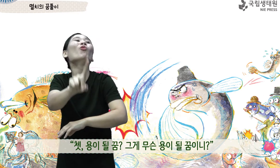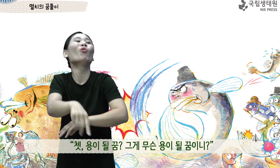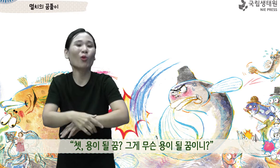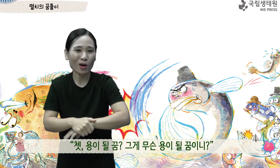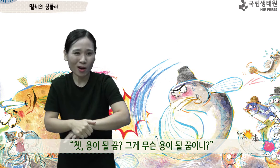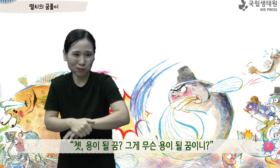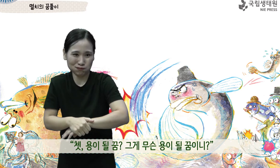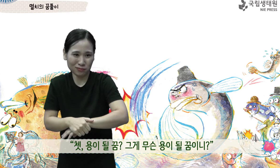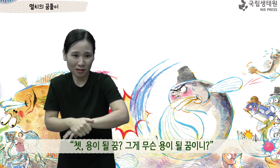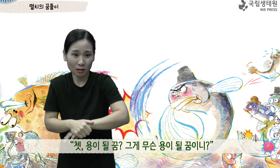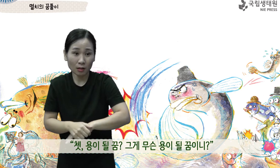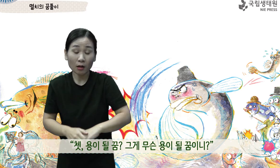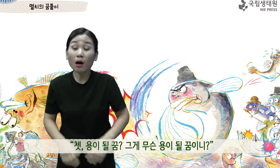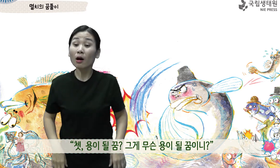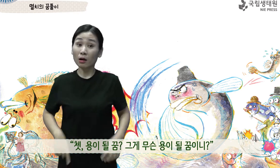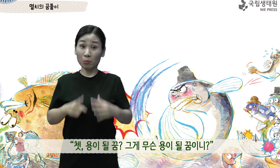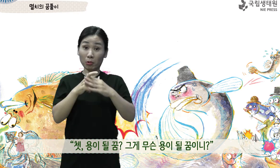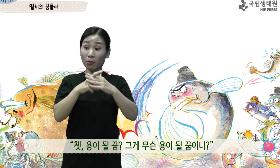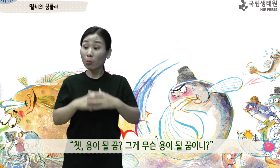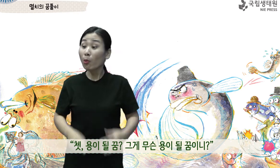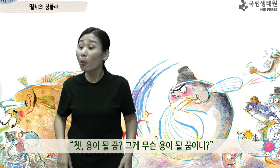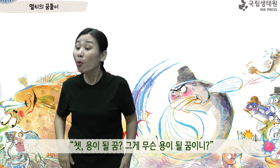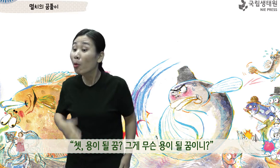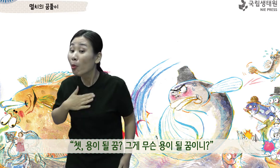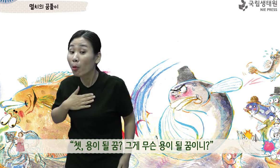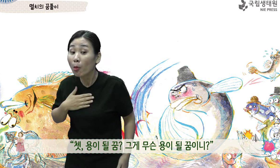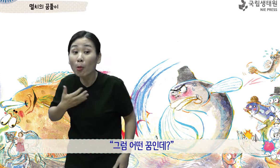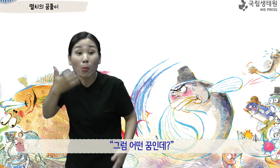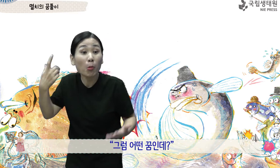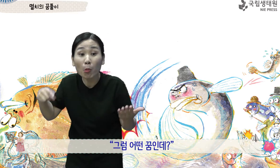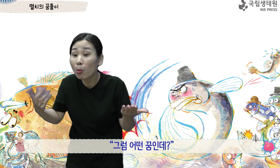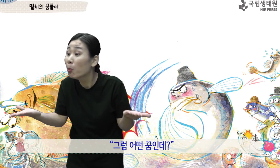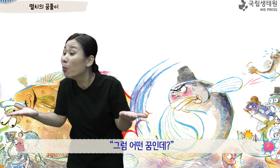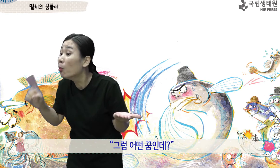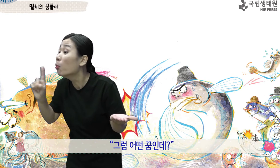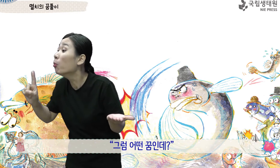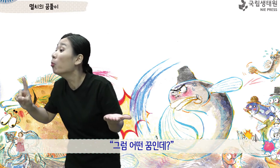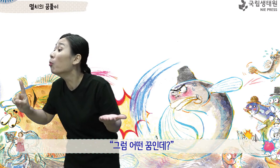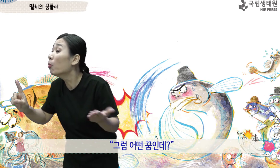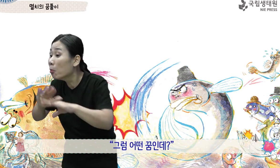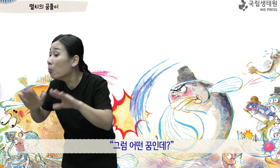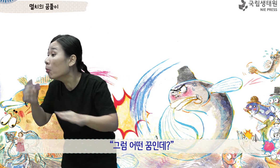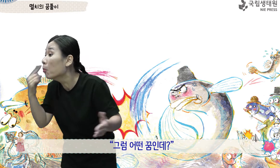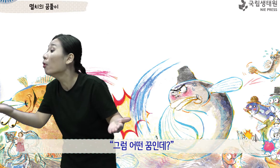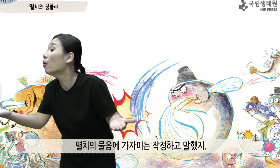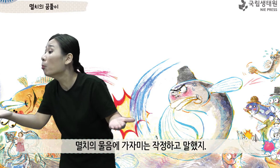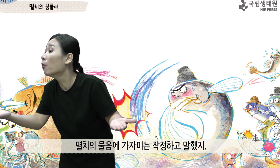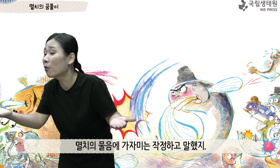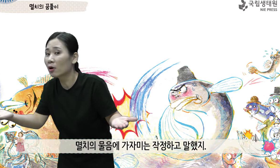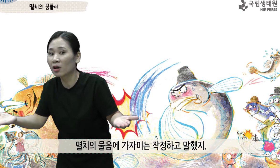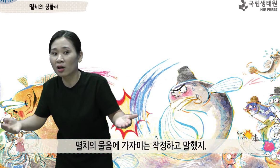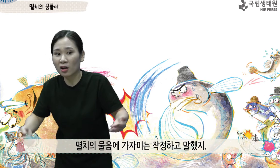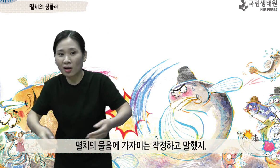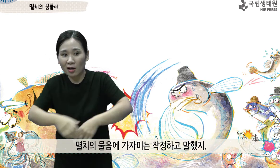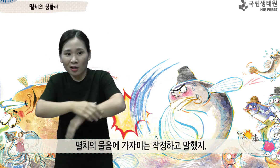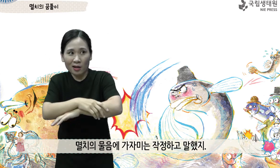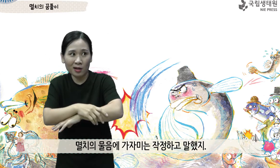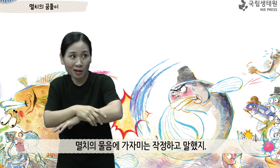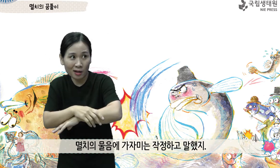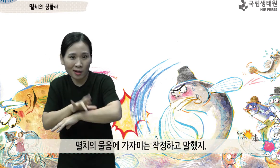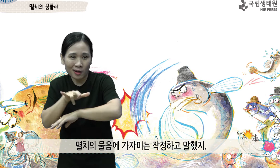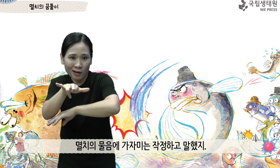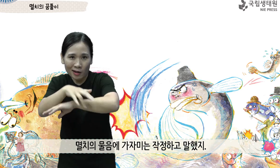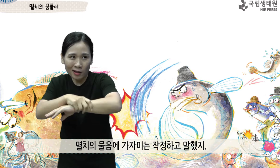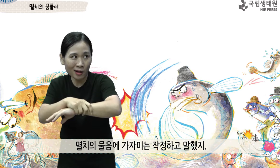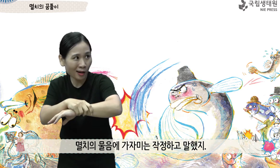될 꿈? 그게 무슨 용이 될 꿈이니? 그럼 어떤 꿈인데? 멸치의 물음에